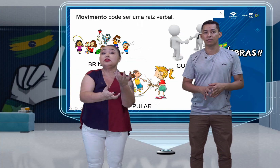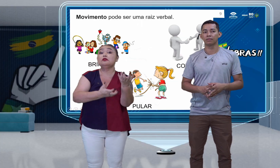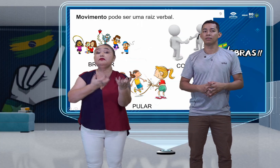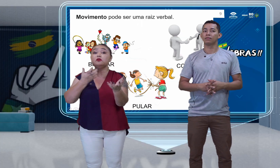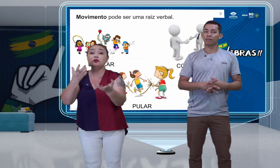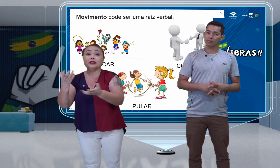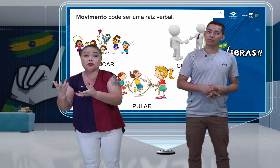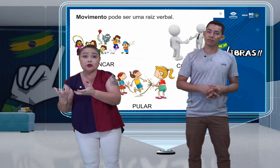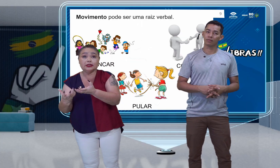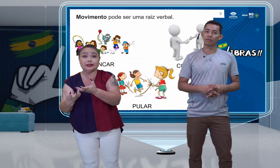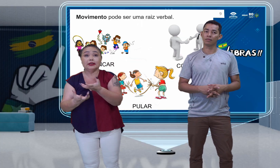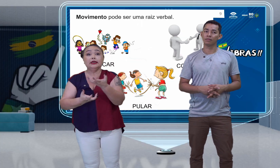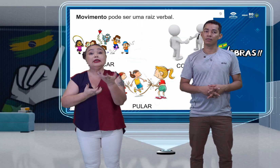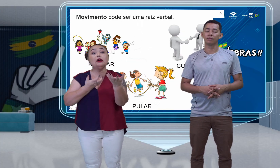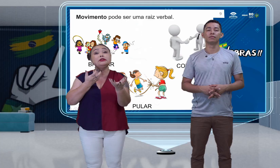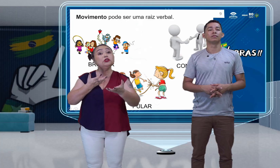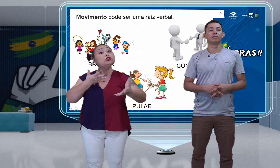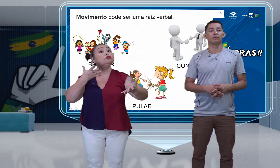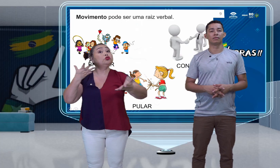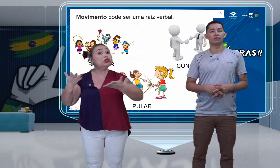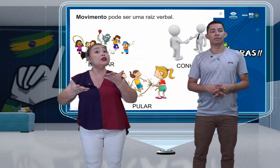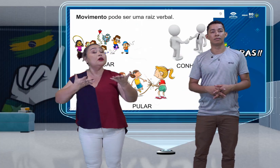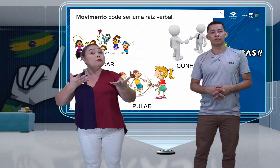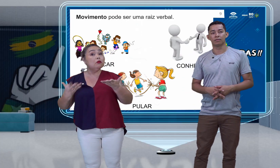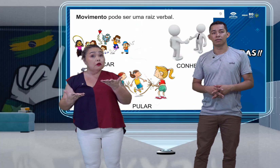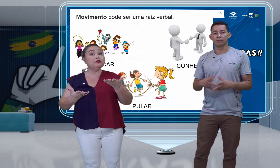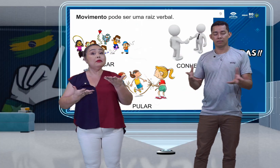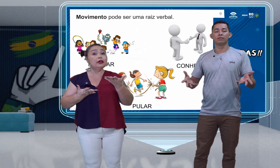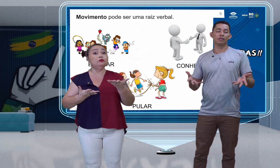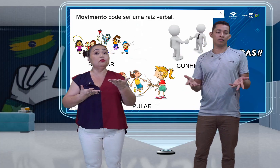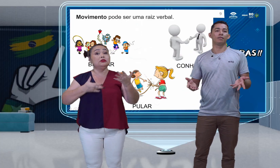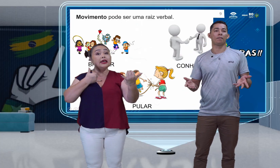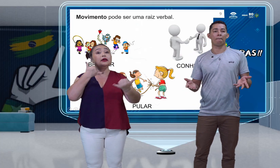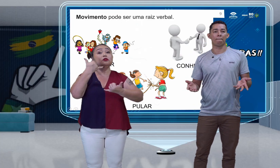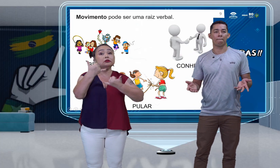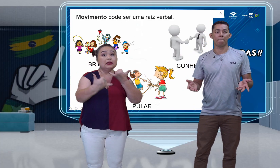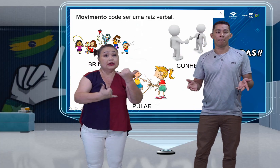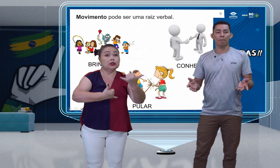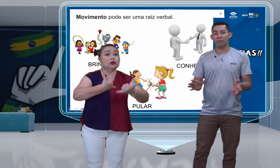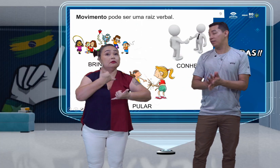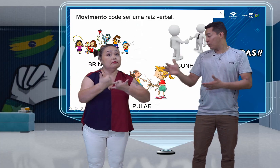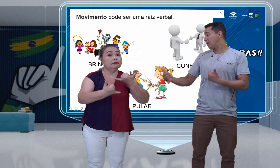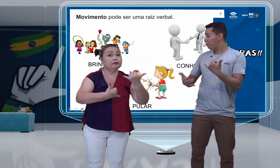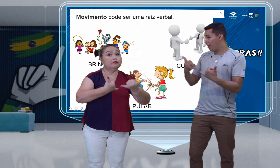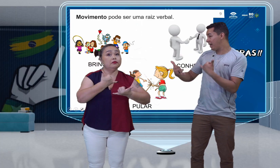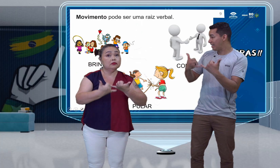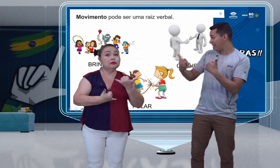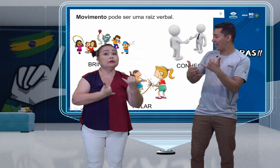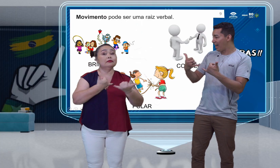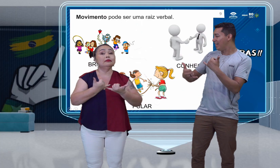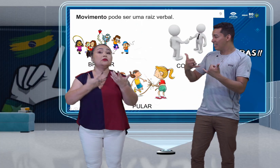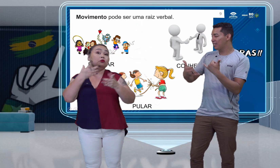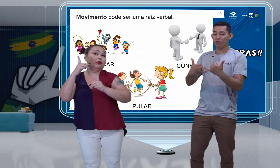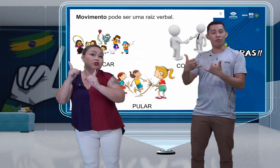as configurações, que é o sentido de movimento, né? Aqui. Porque se você brinca, você está se